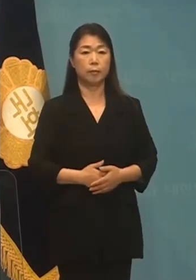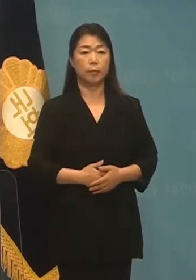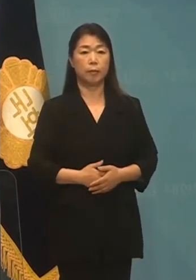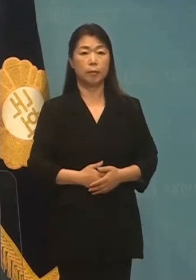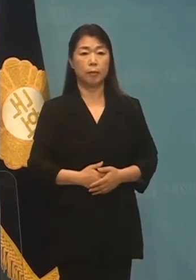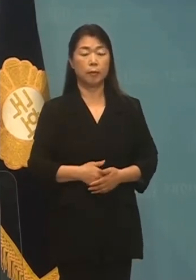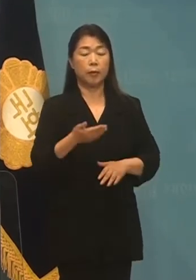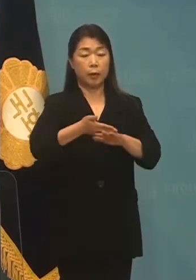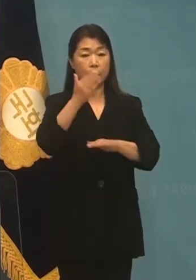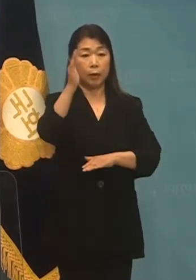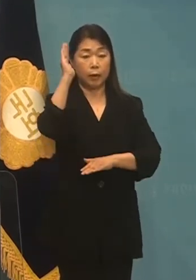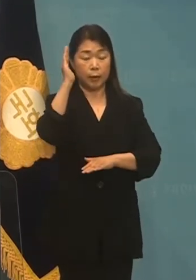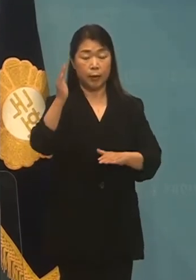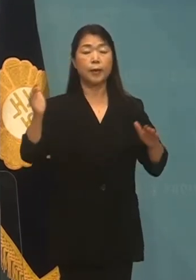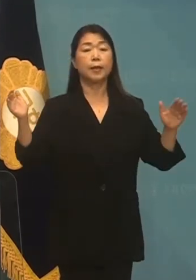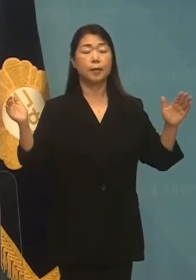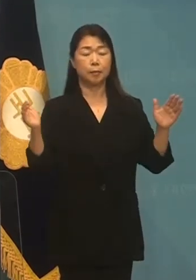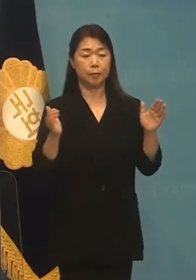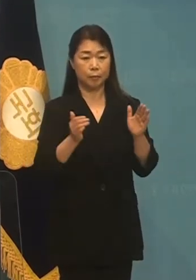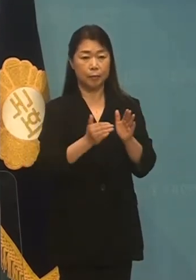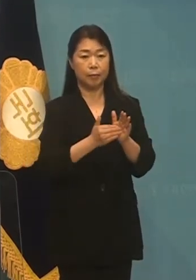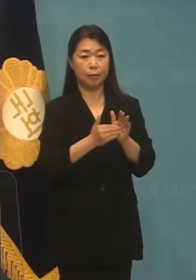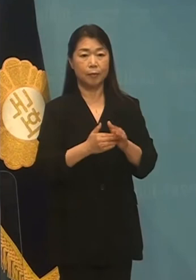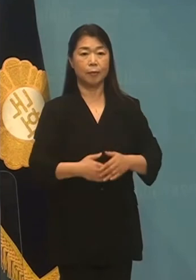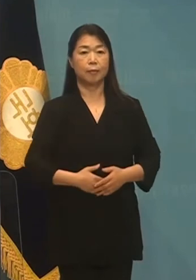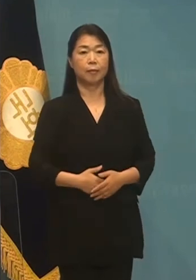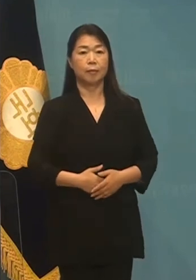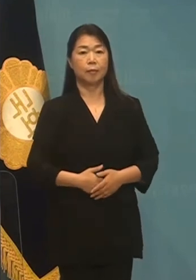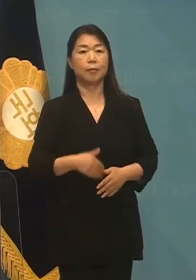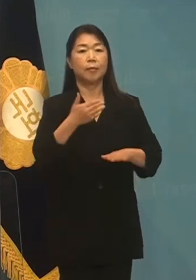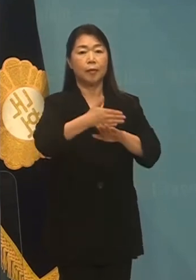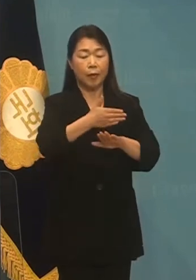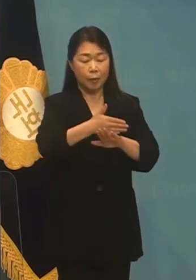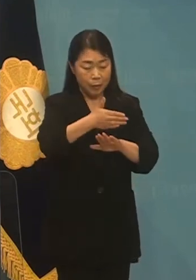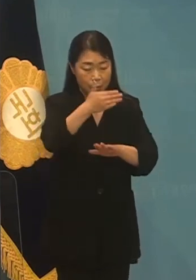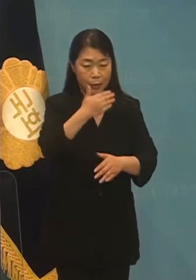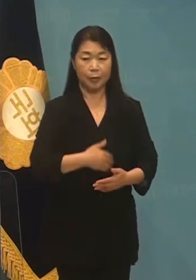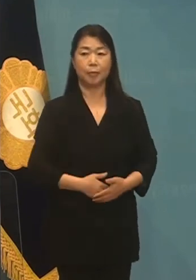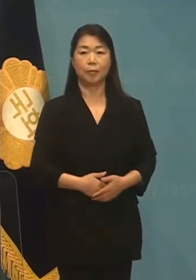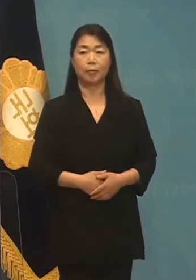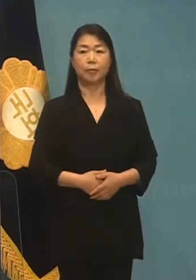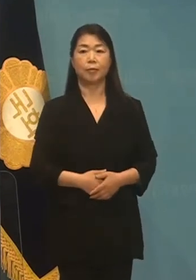이상으로 기자회견을 마치겠습니다. 감사합니다.